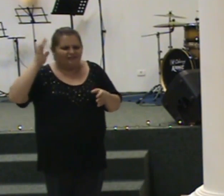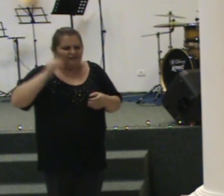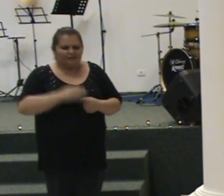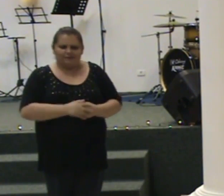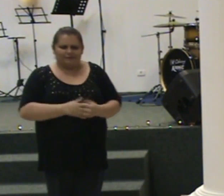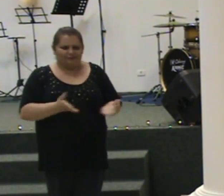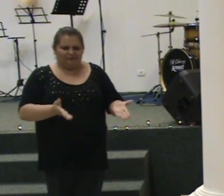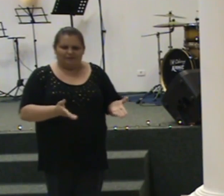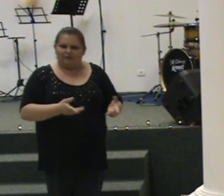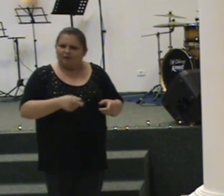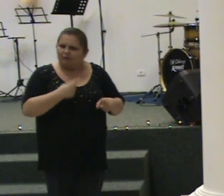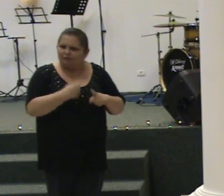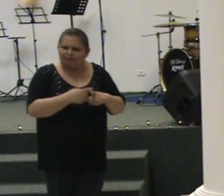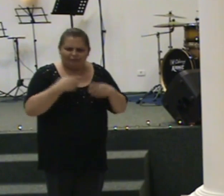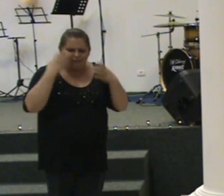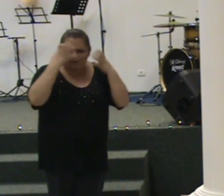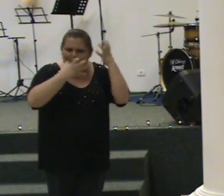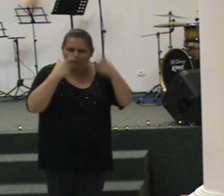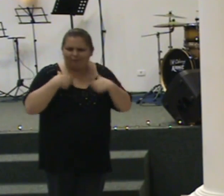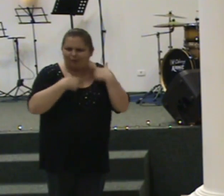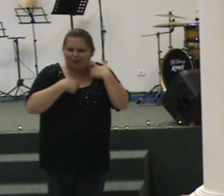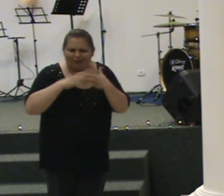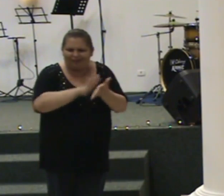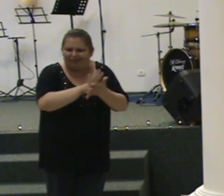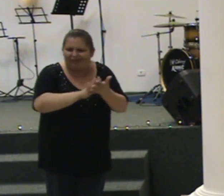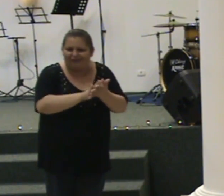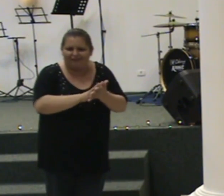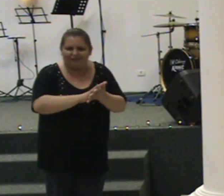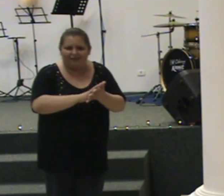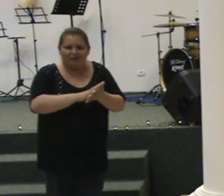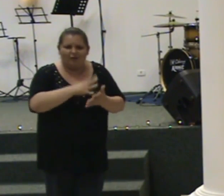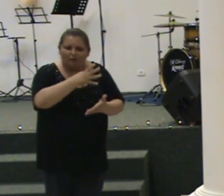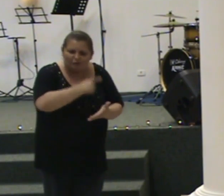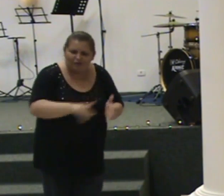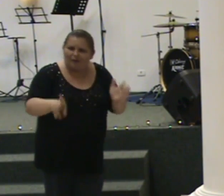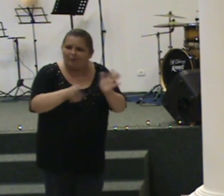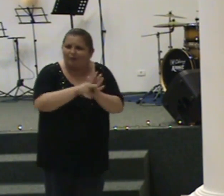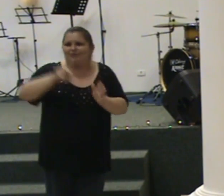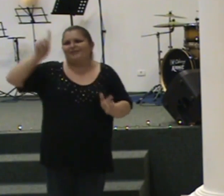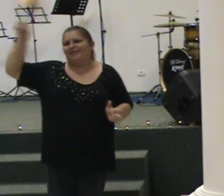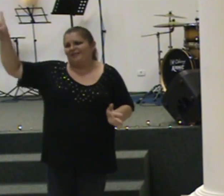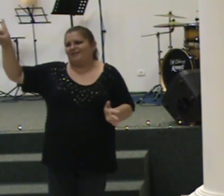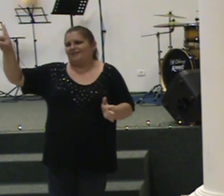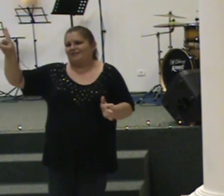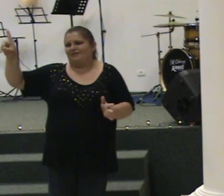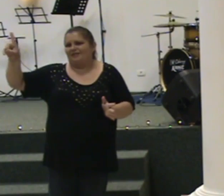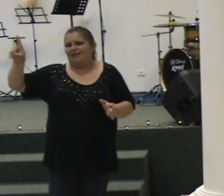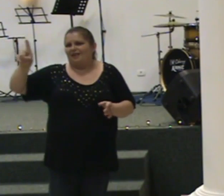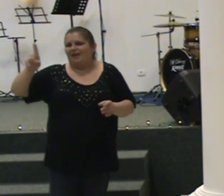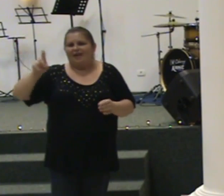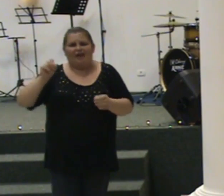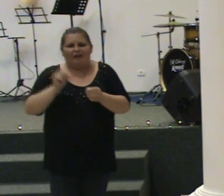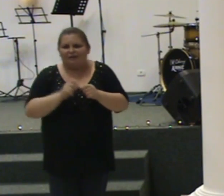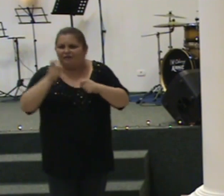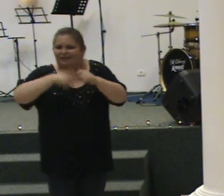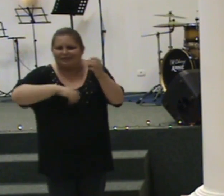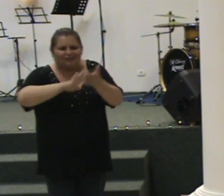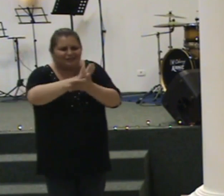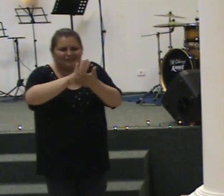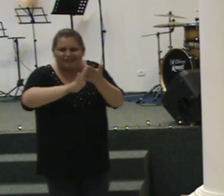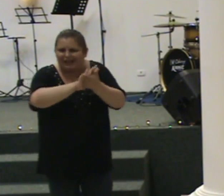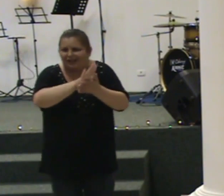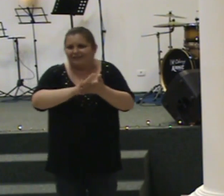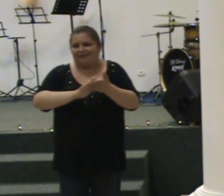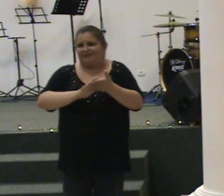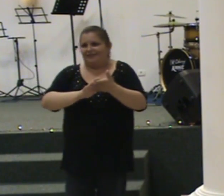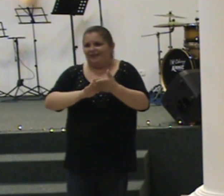porque o filho que Maria está esperando é o filho do Altíssimo. Ela não te traiu. Ela é uma